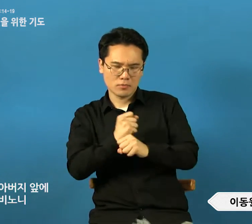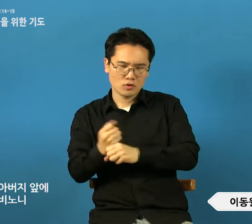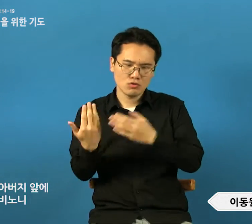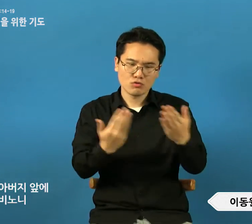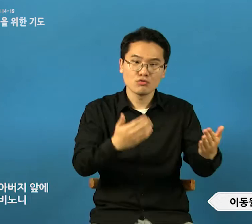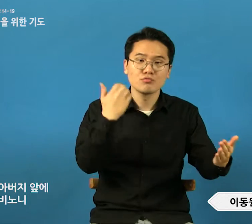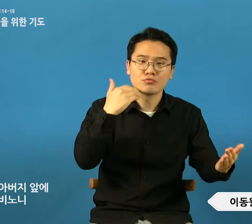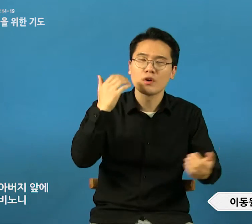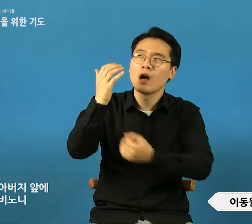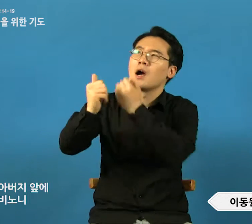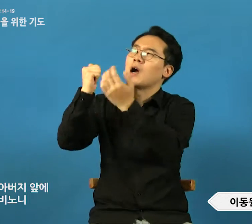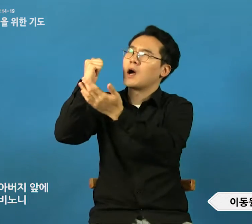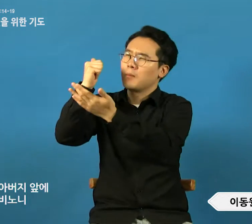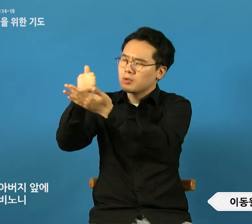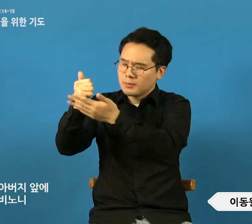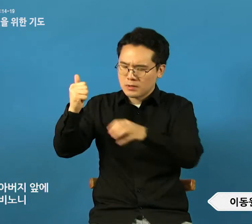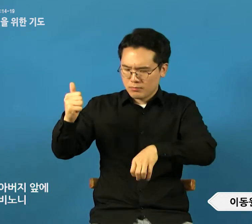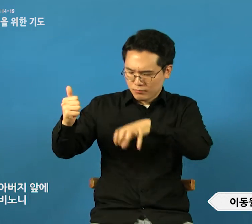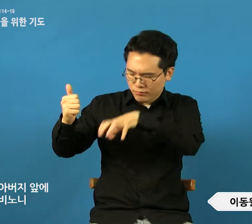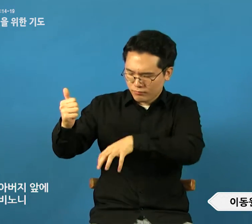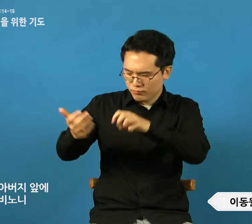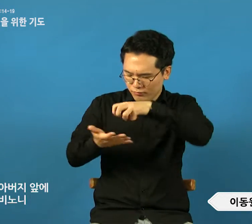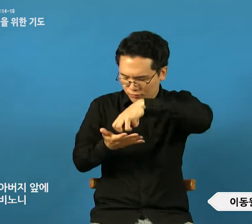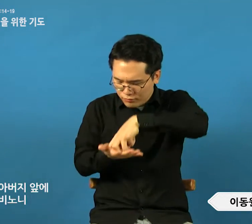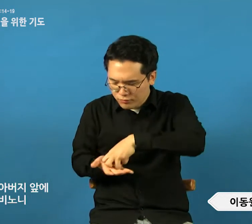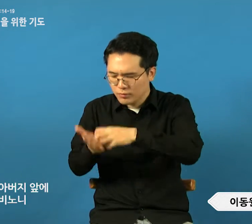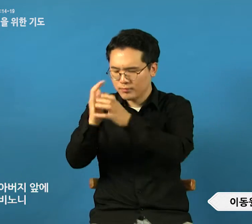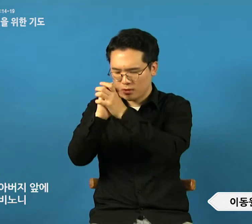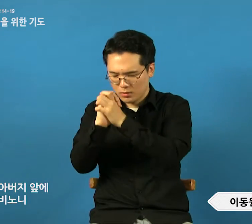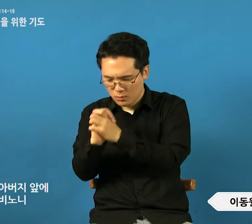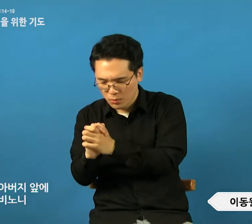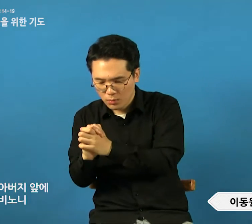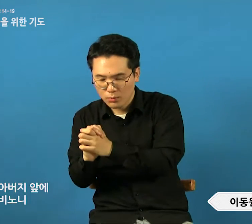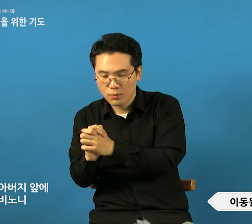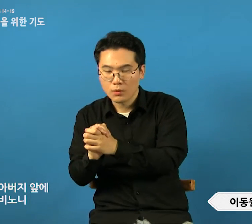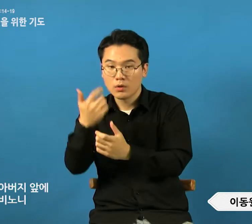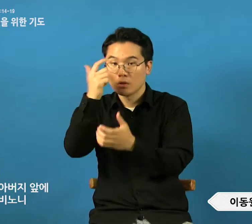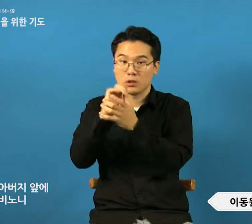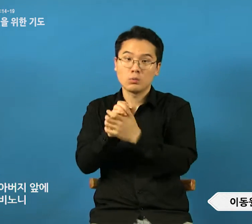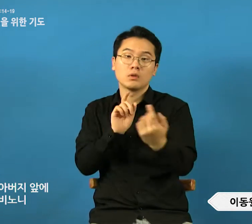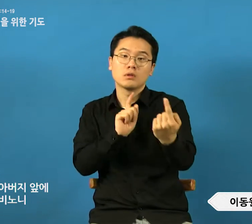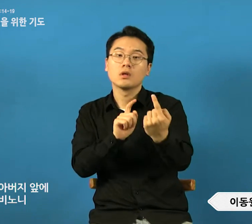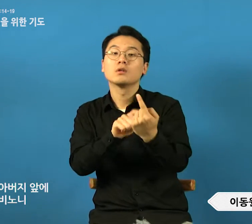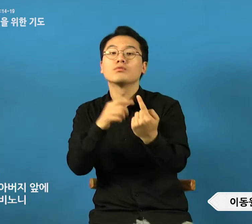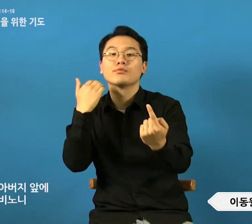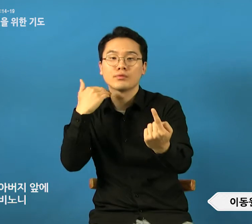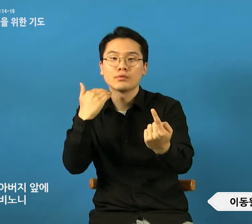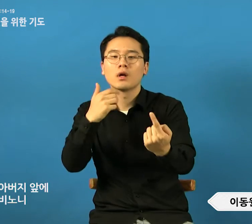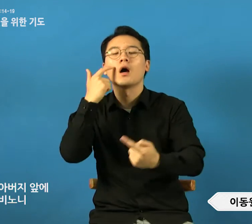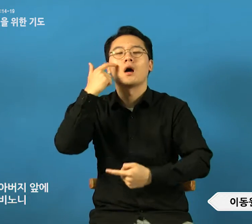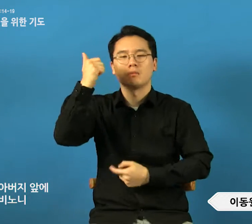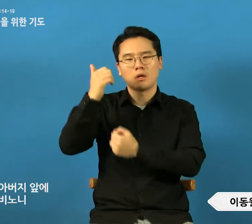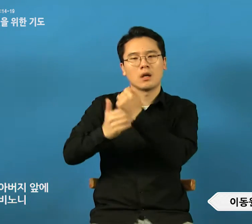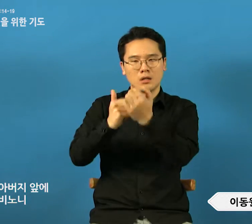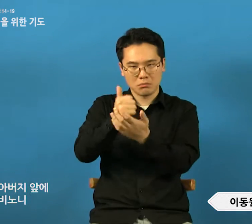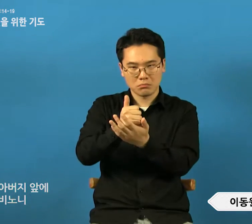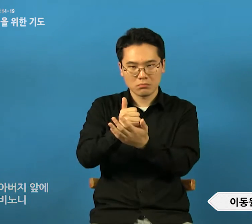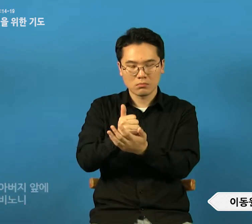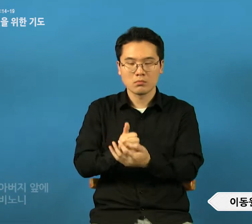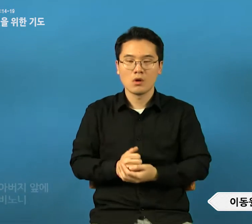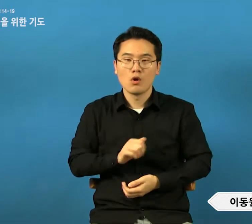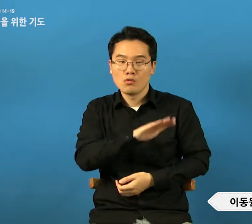무릎을 꿇고 비노니. 기도의 대상은 아버지예요. 자, 그런데 이어서 우리의 기도의